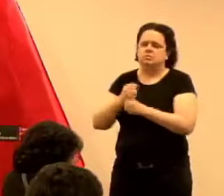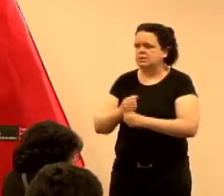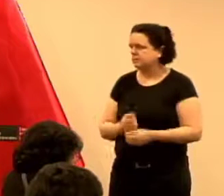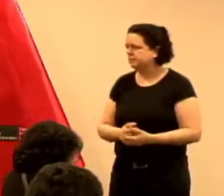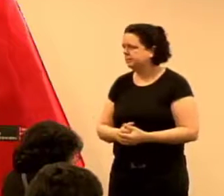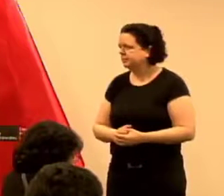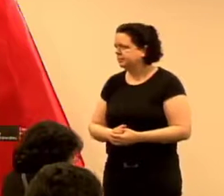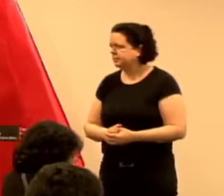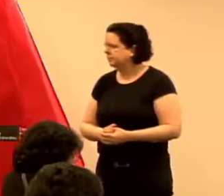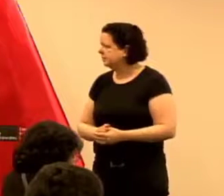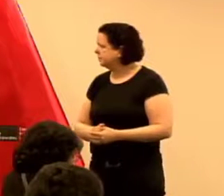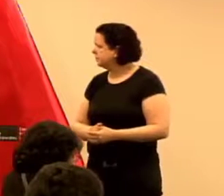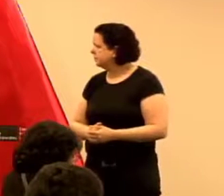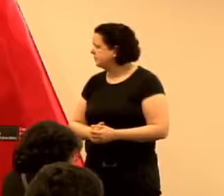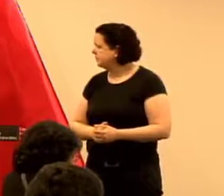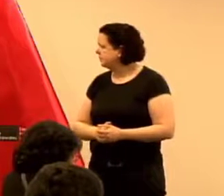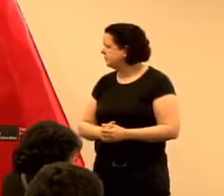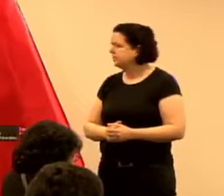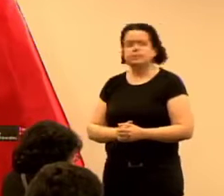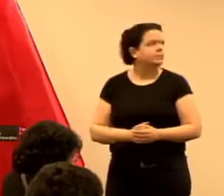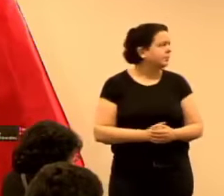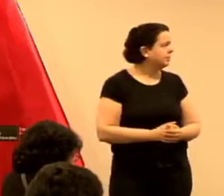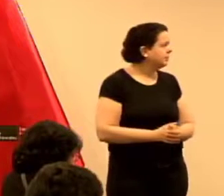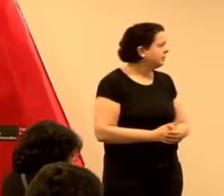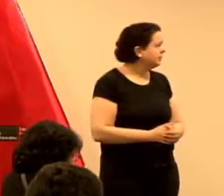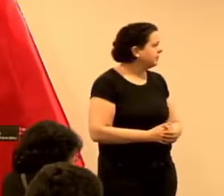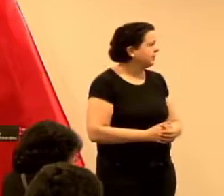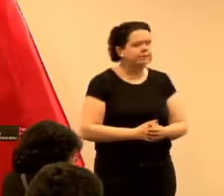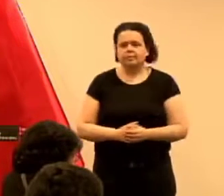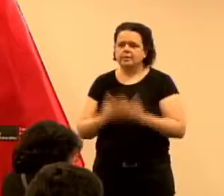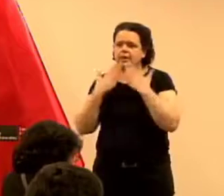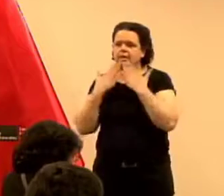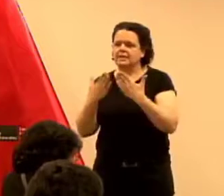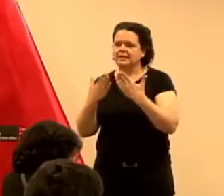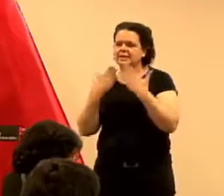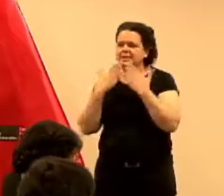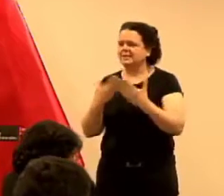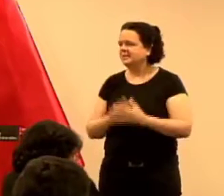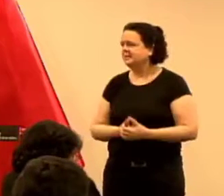Muchísimas gracias.